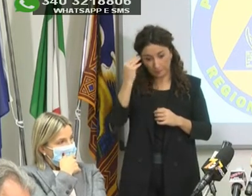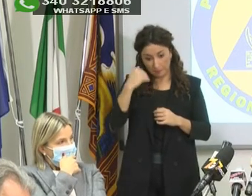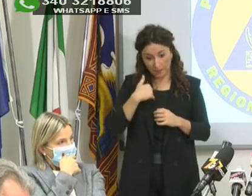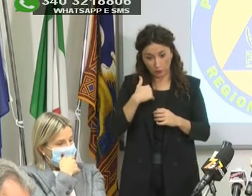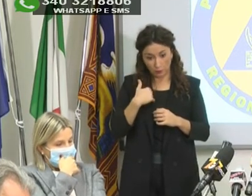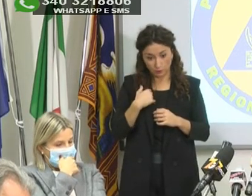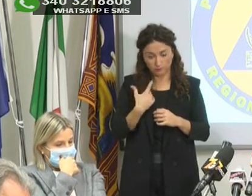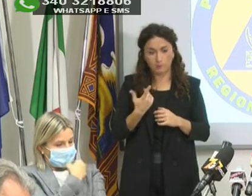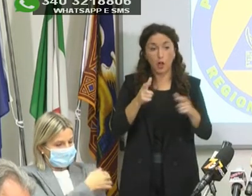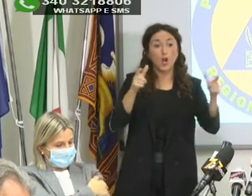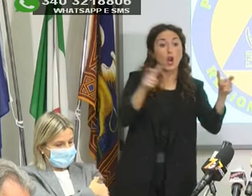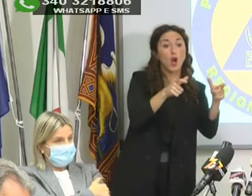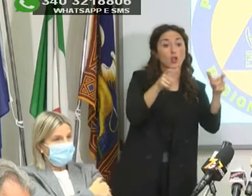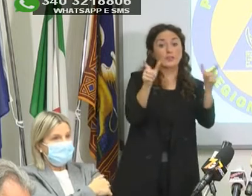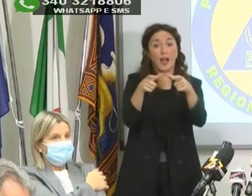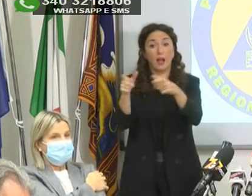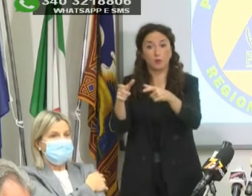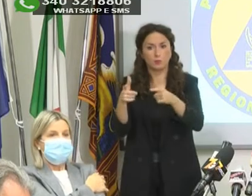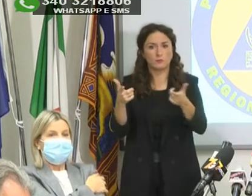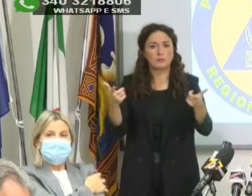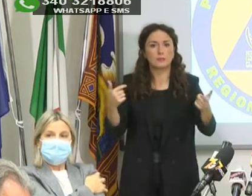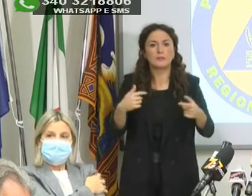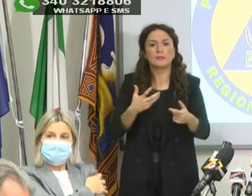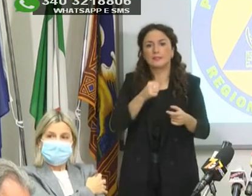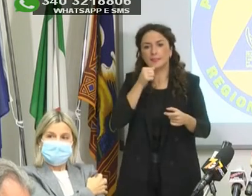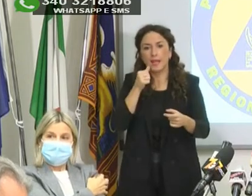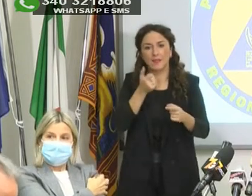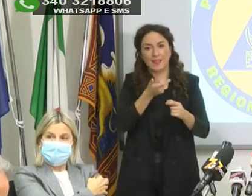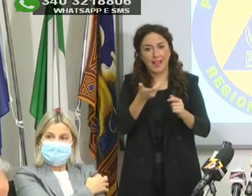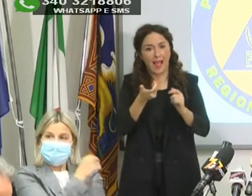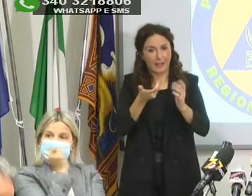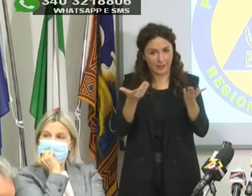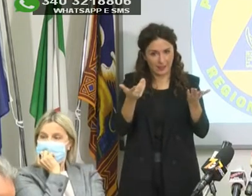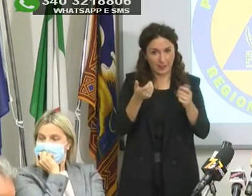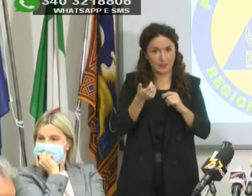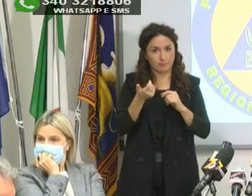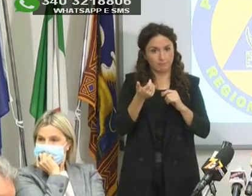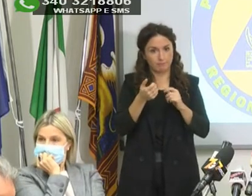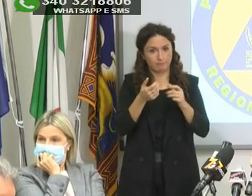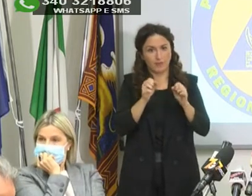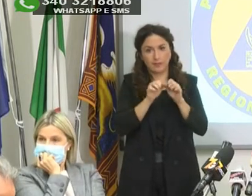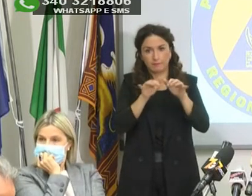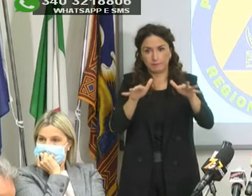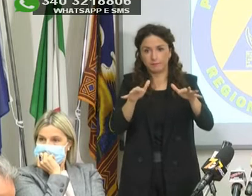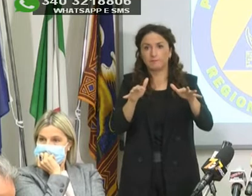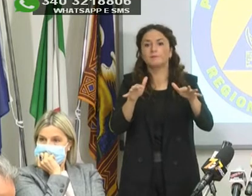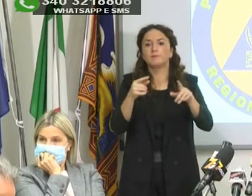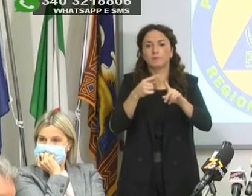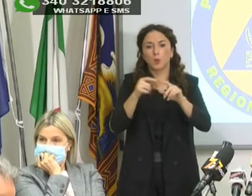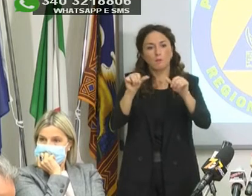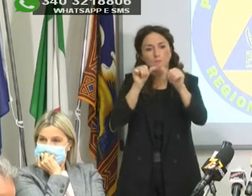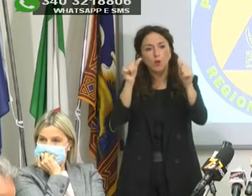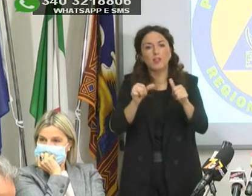per giustificare un lockdown bisogna avere dati epidemiologici e proiezioni dei modelli che ci